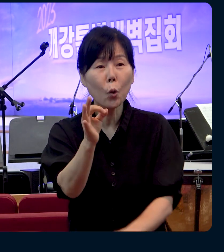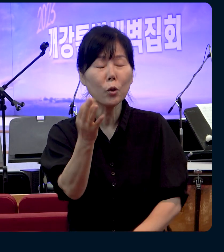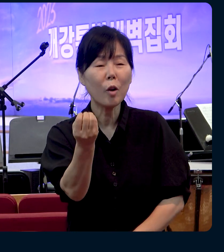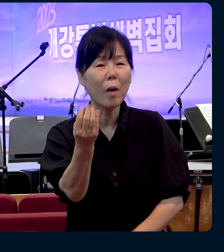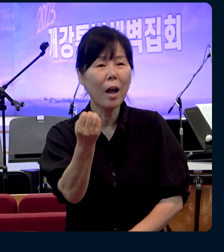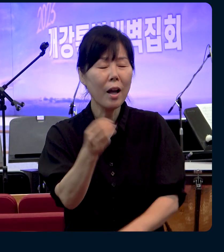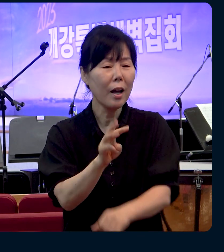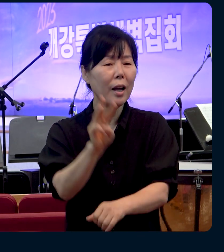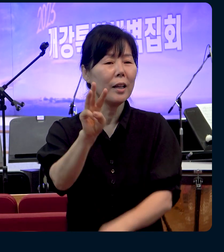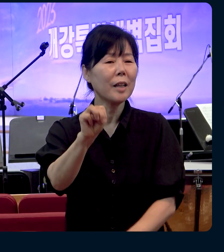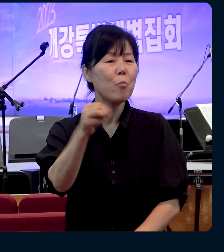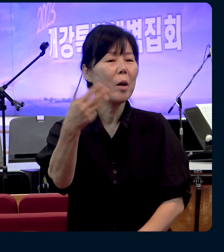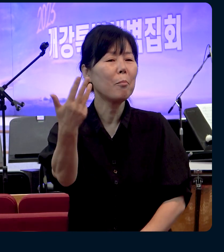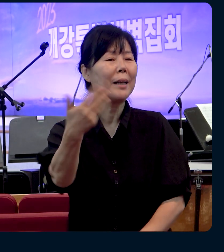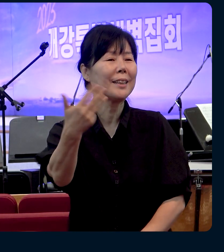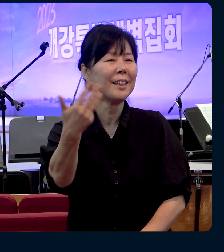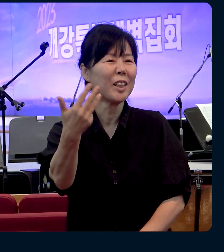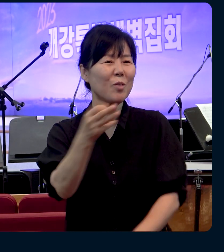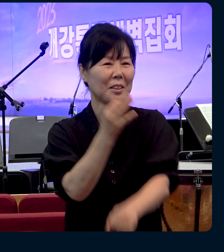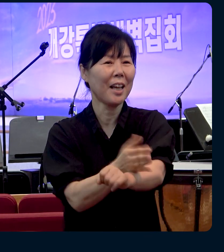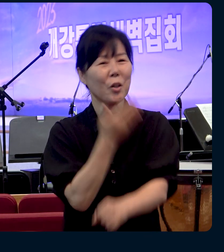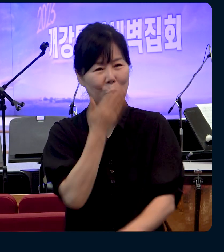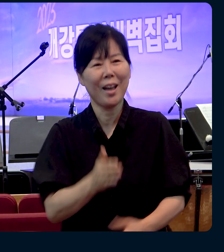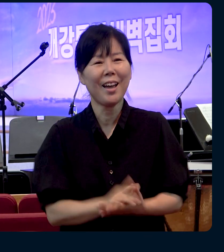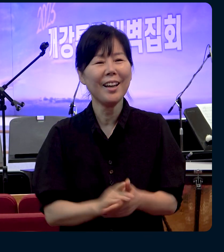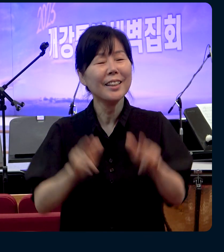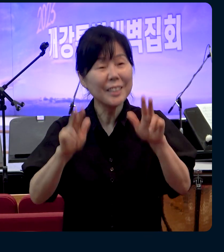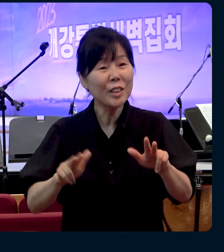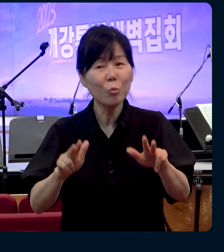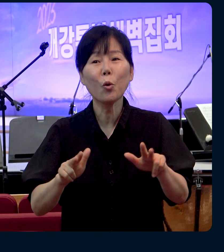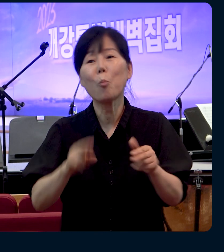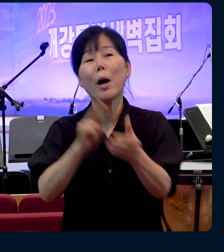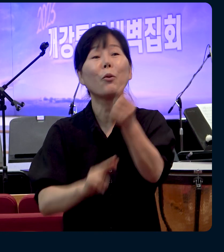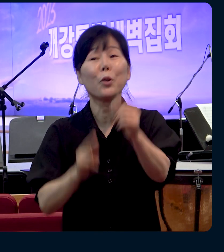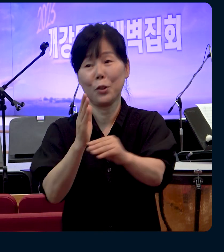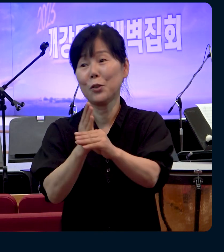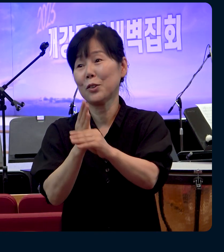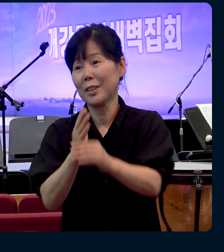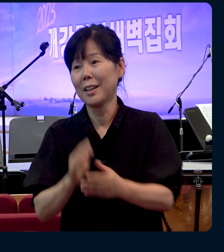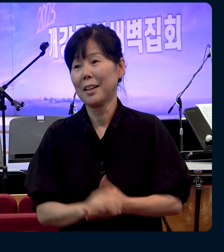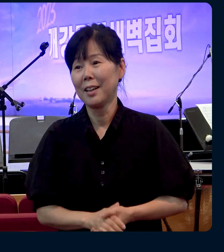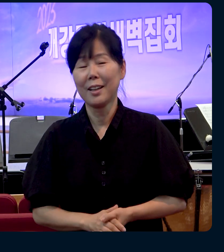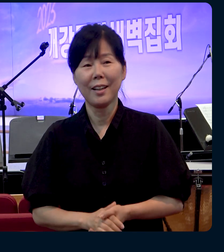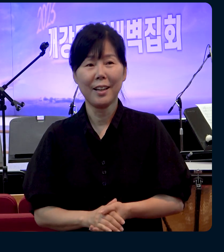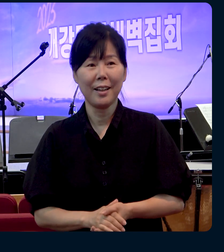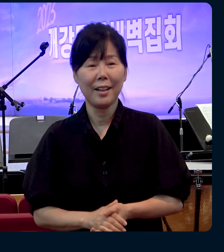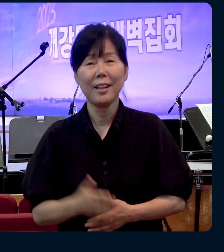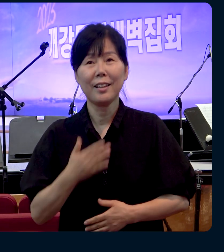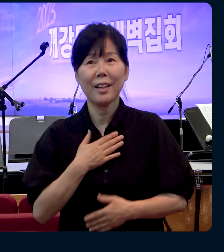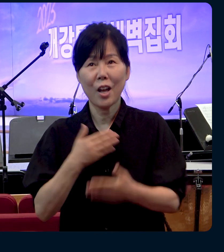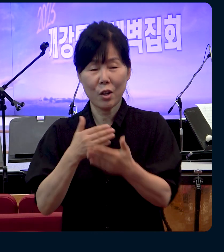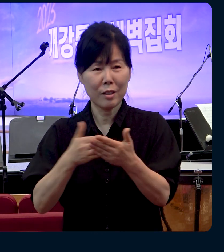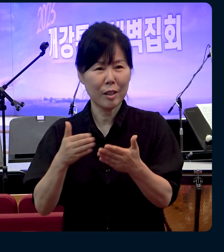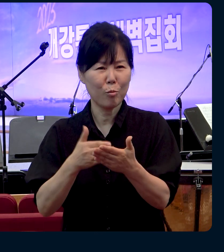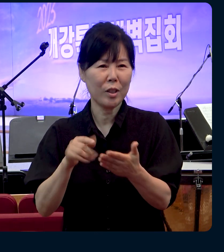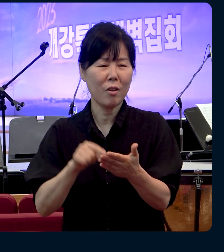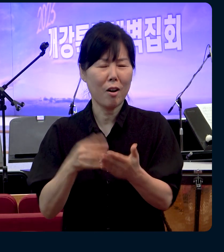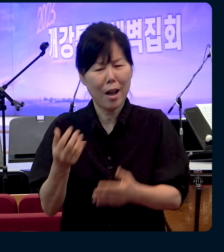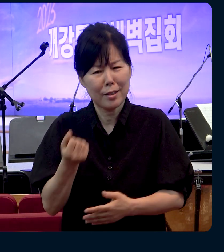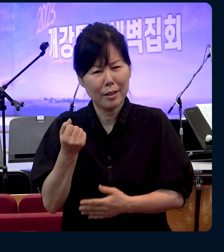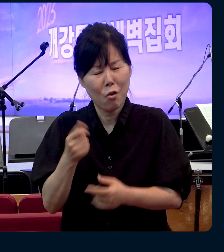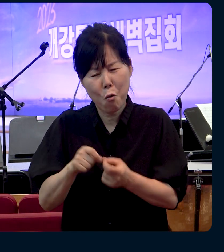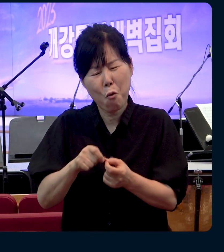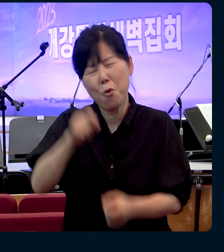수 있는 그런, 지금도 팔리더라고 보니까, 찾아보니까. 근데 저는 사실 그 그림은 굉장히 오래